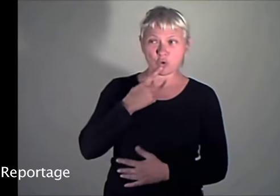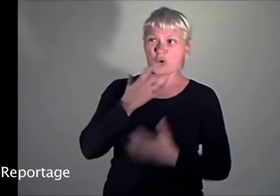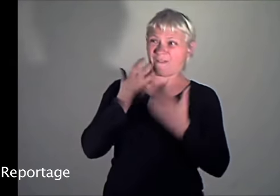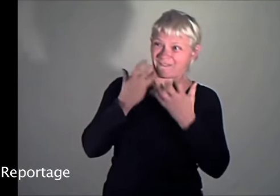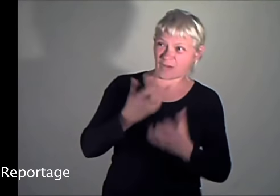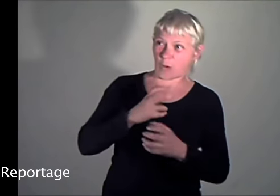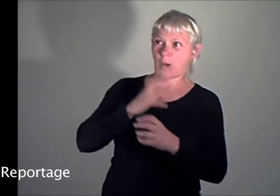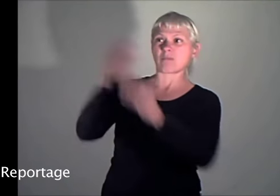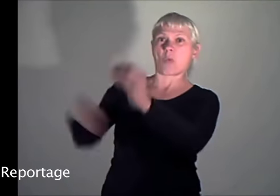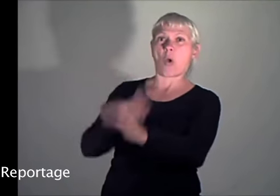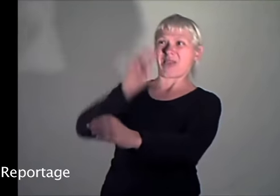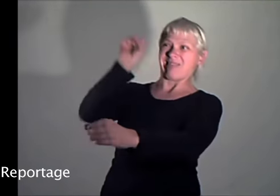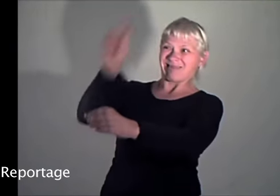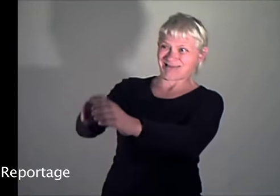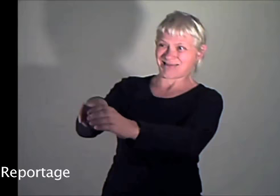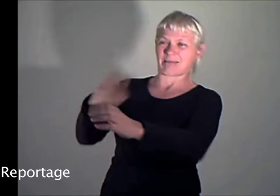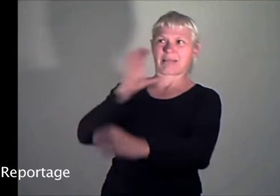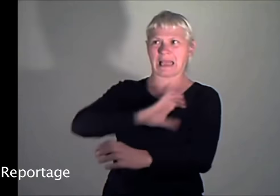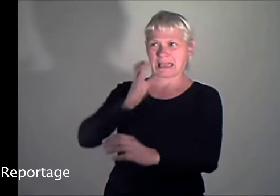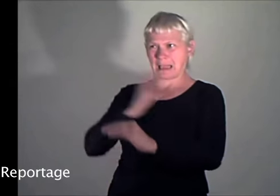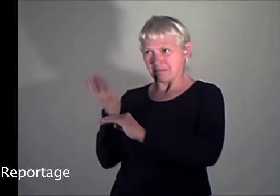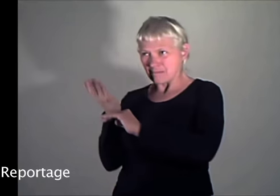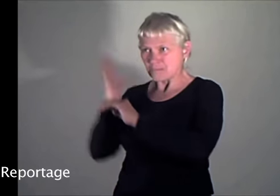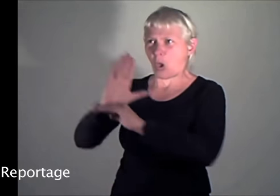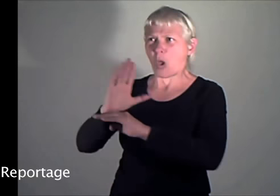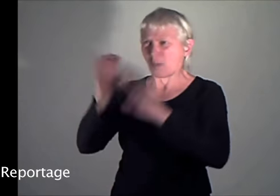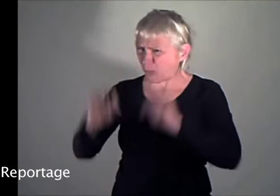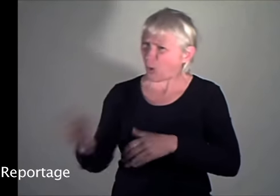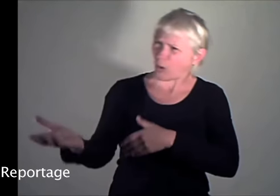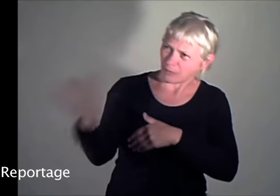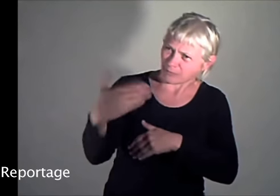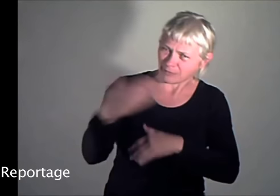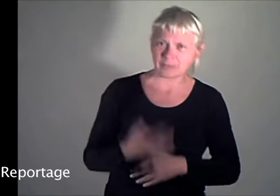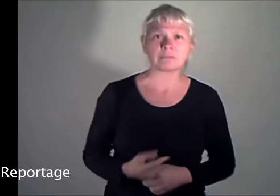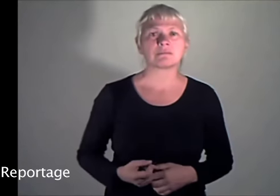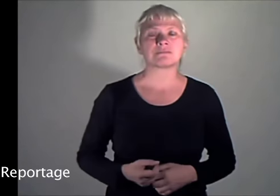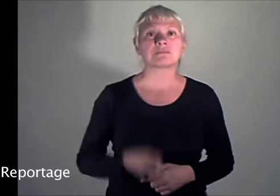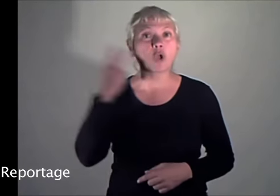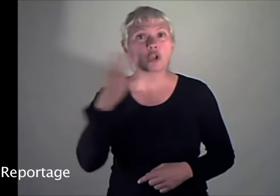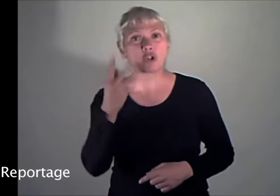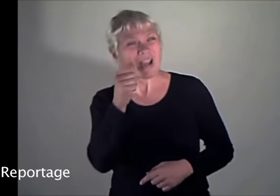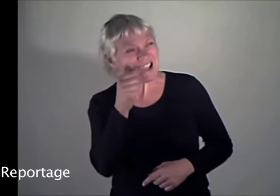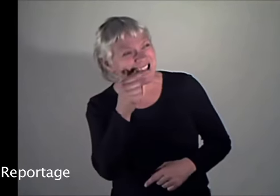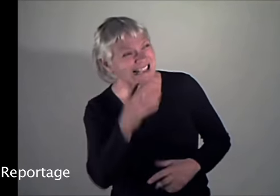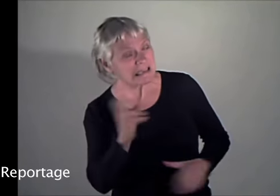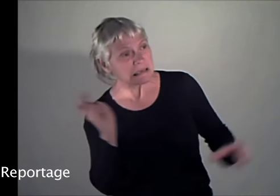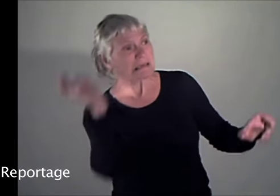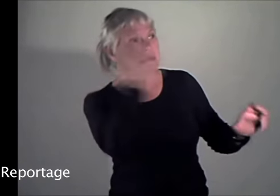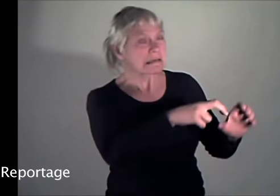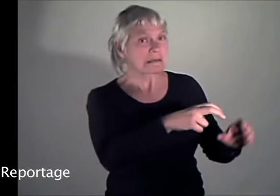Les sourds, ils essayent de rentrer dans ce monde-là, ils essayent de montrer que c'est possible. Et à l'inverse, il y a peu le mouvement inverse quand